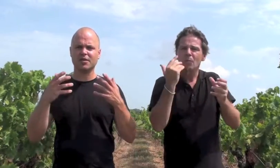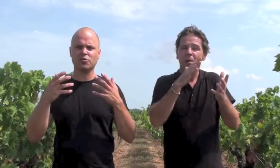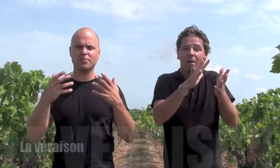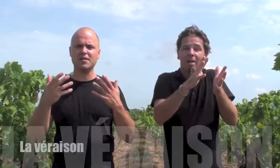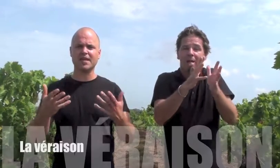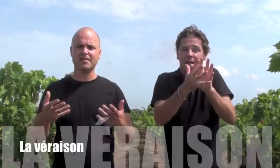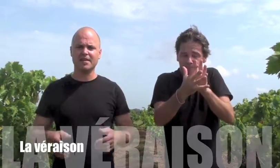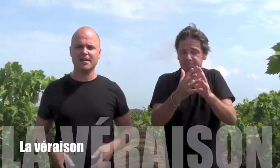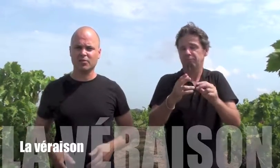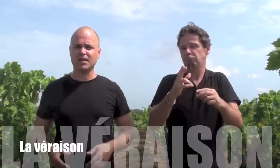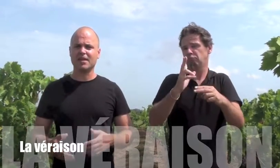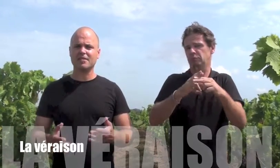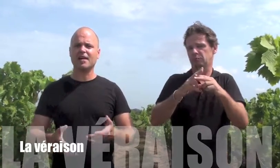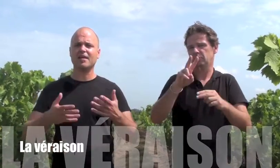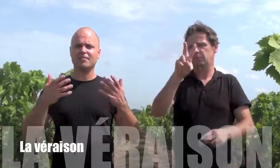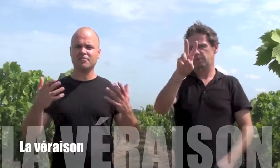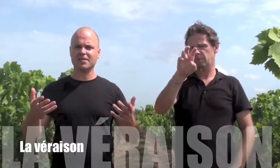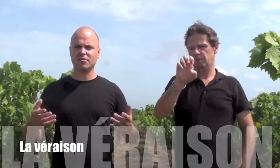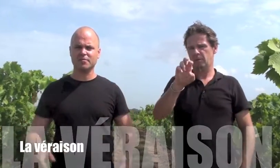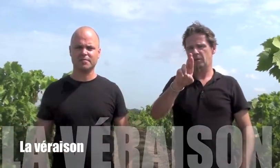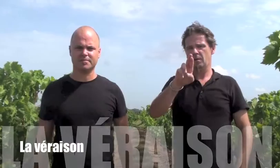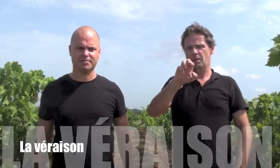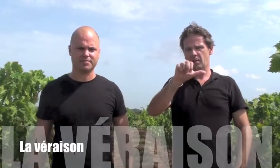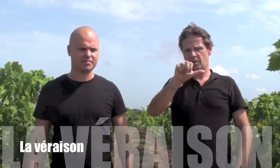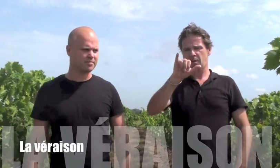train de verrer. On est arrivé à la véraison.